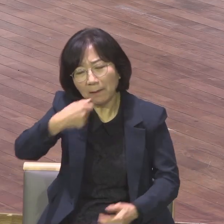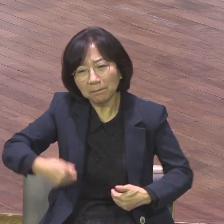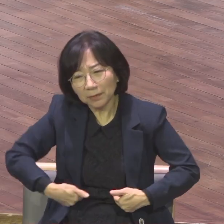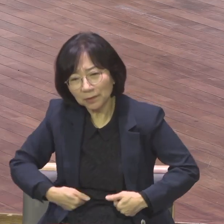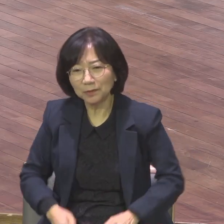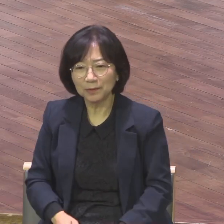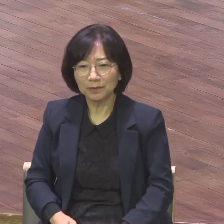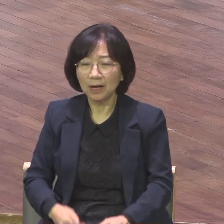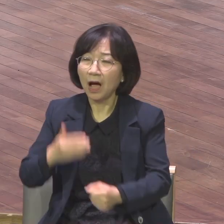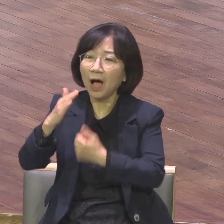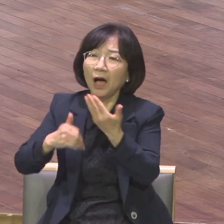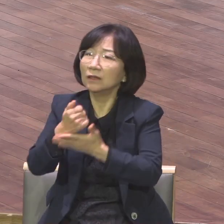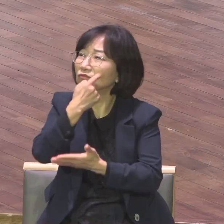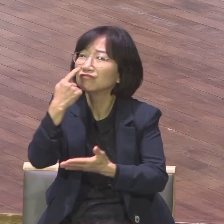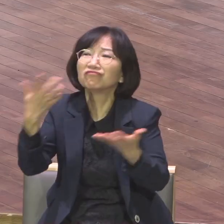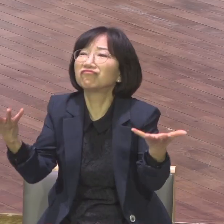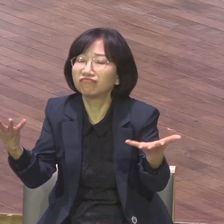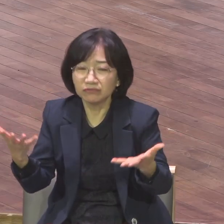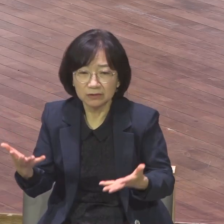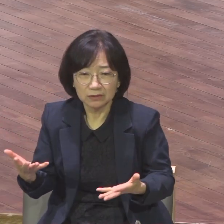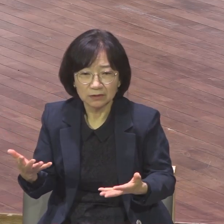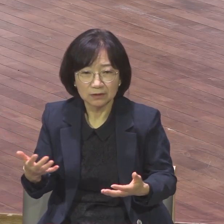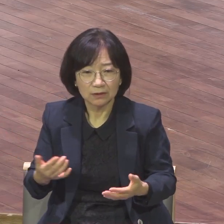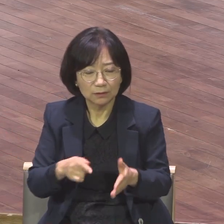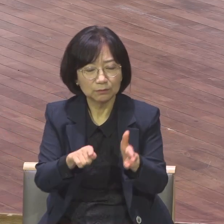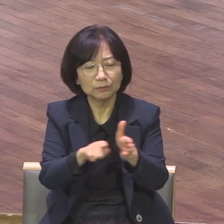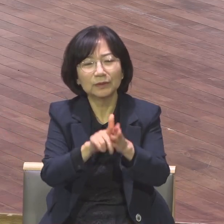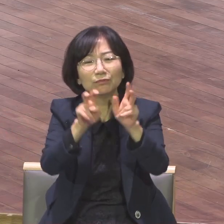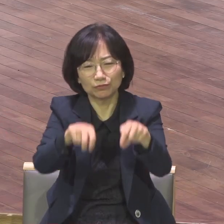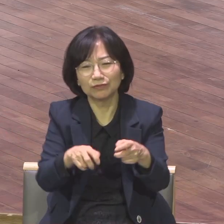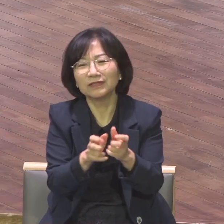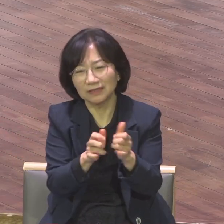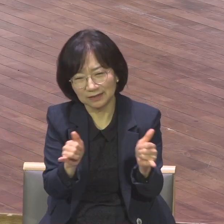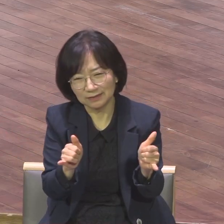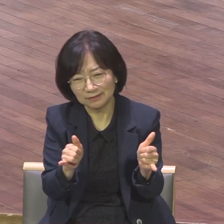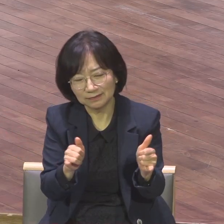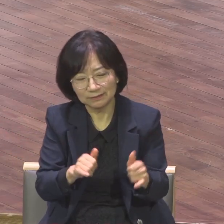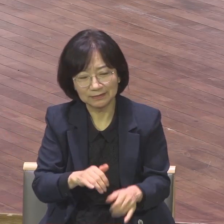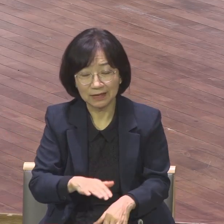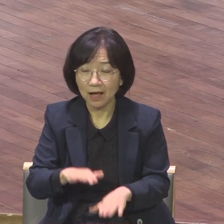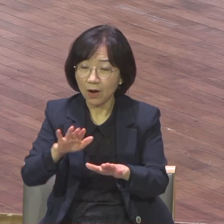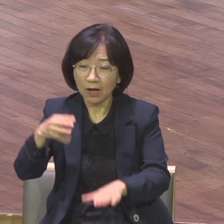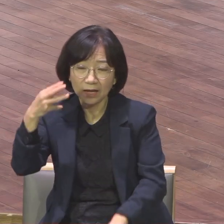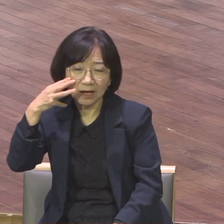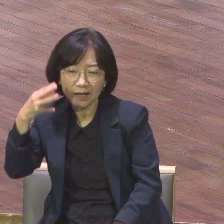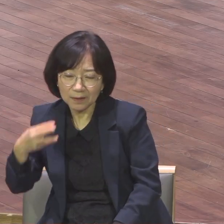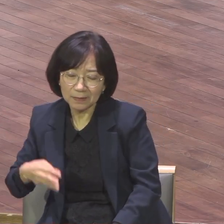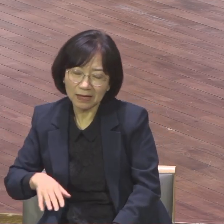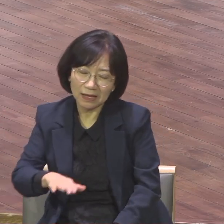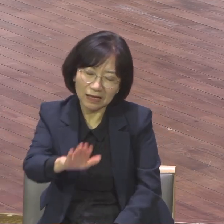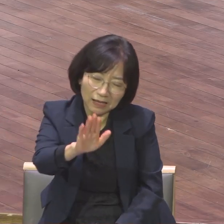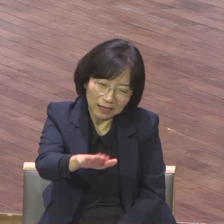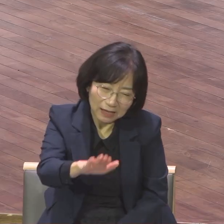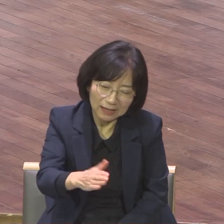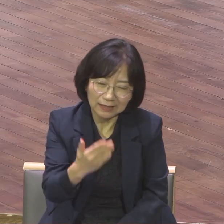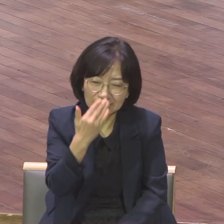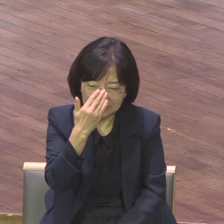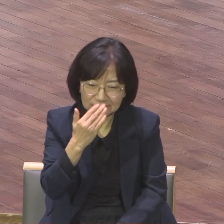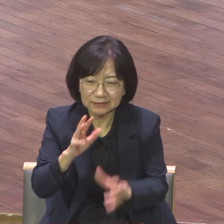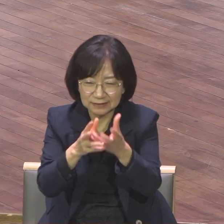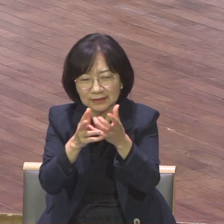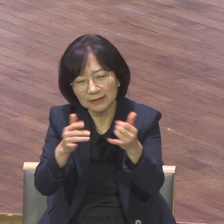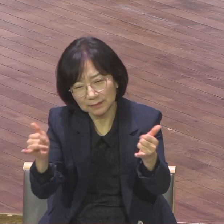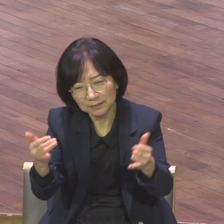해석을 해서는 답이 없다는 거지요. 지금 이 예레미야가 한 편지 내용은 그겁니다. 하나님 앞으로 돌아오라. 이걸